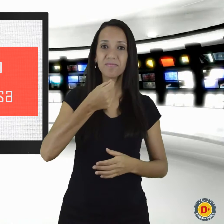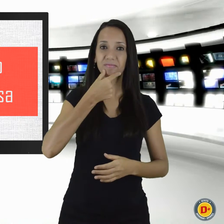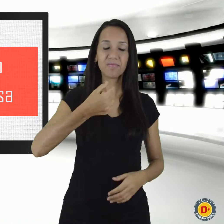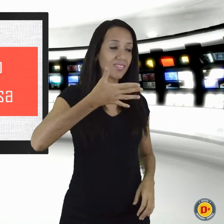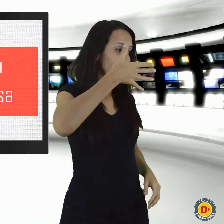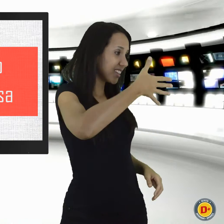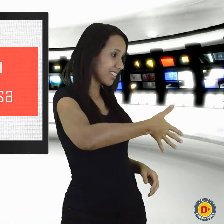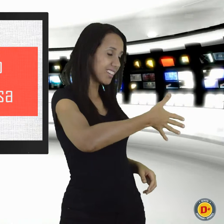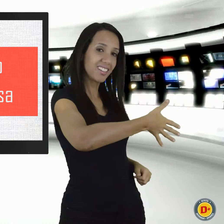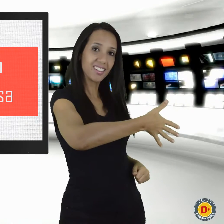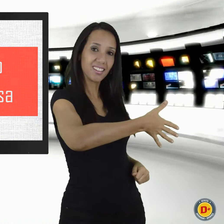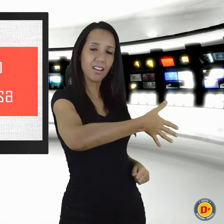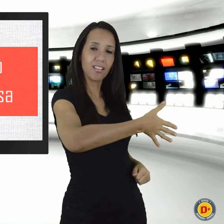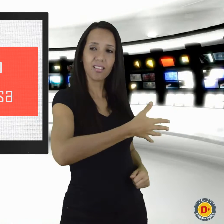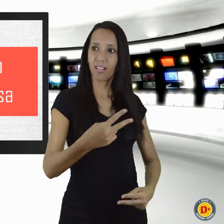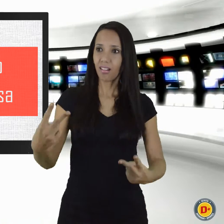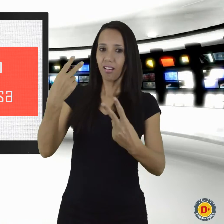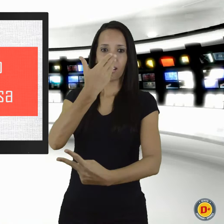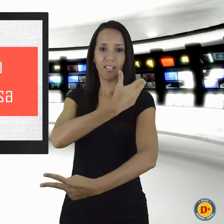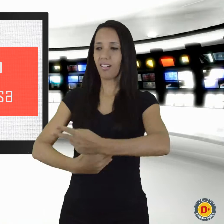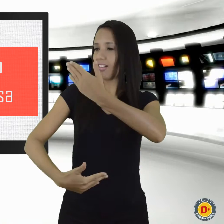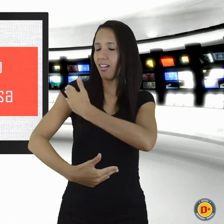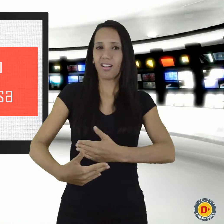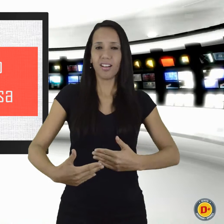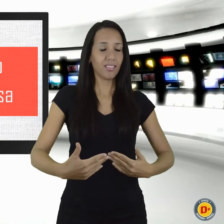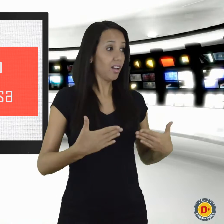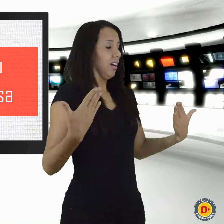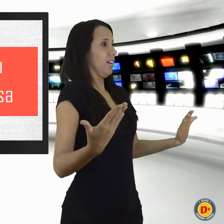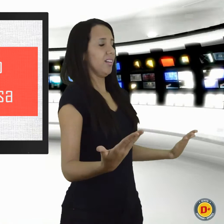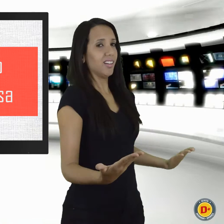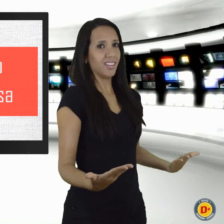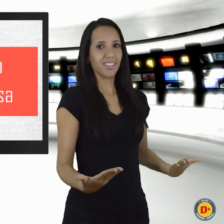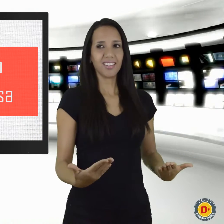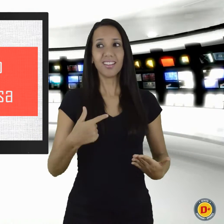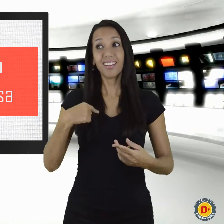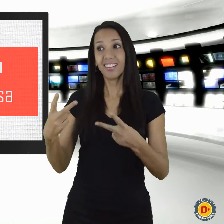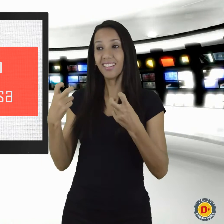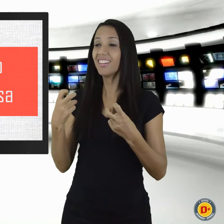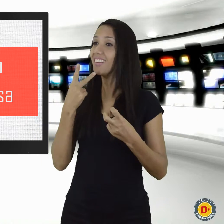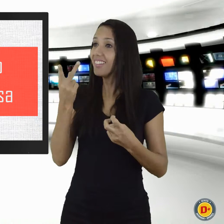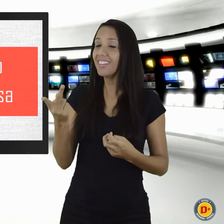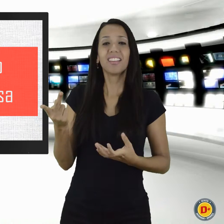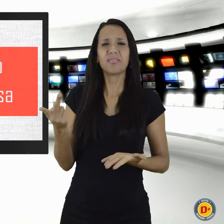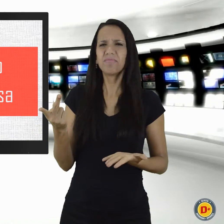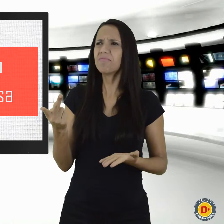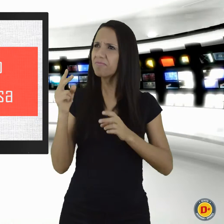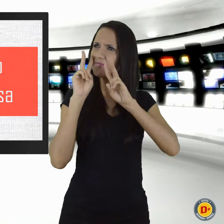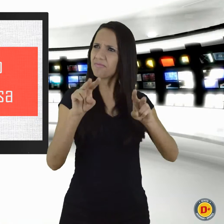tinha os braços, ficou assustado. Eu percebi e falei: "Viu o show do banheiro? Pois não reparou que eu não tenho braços?"